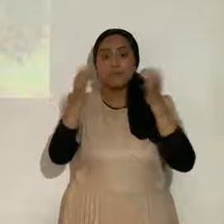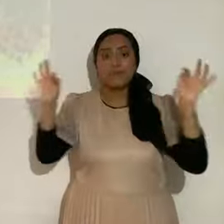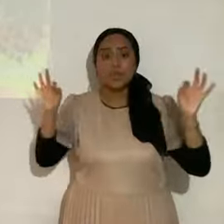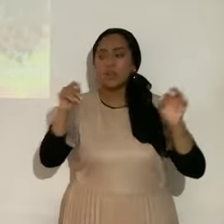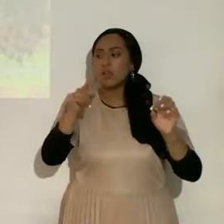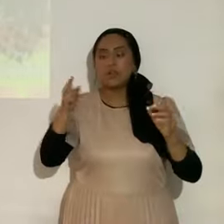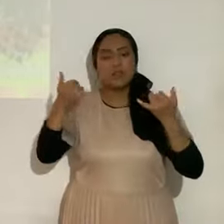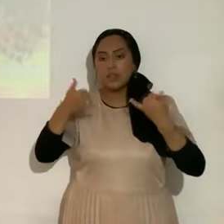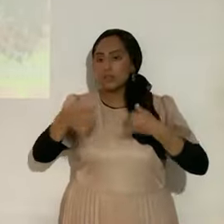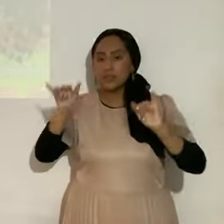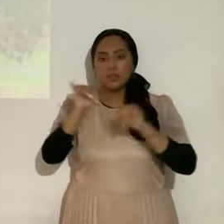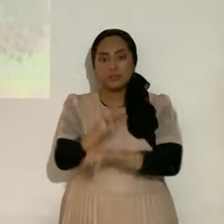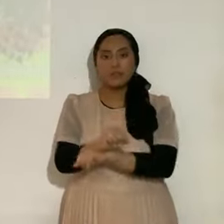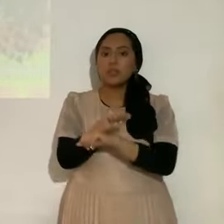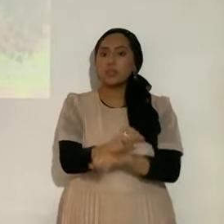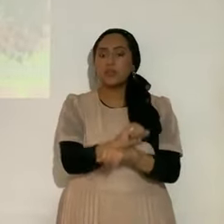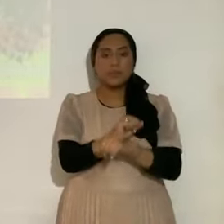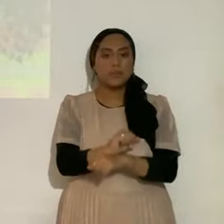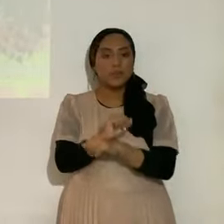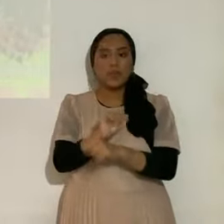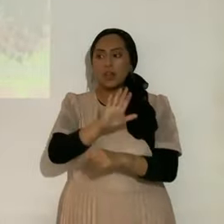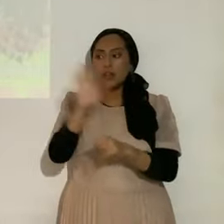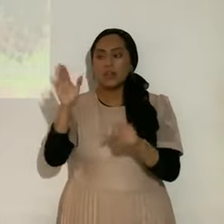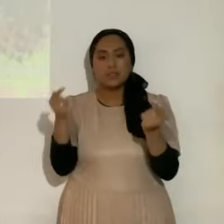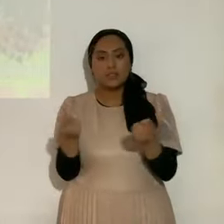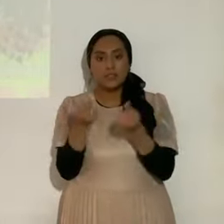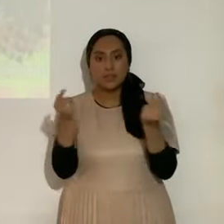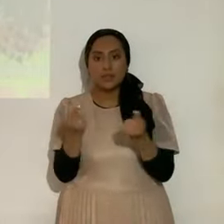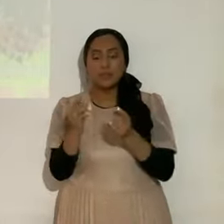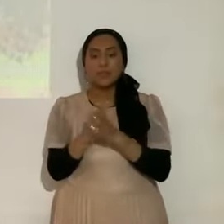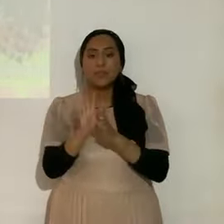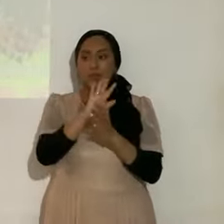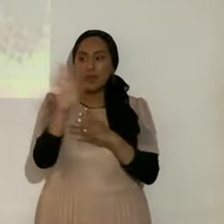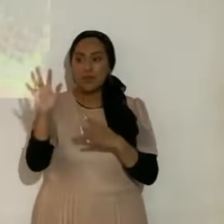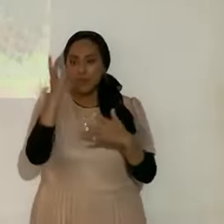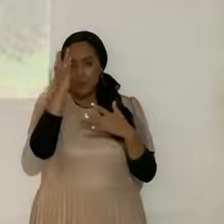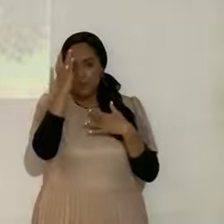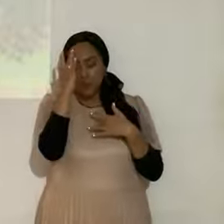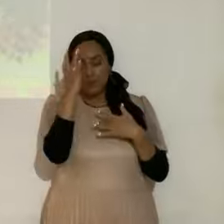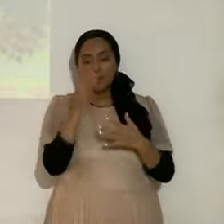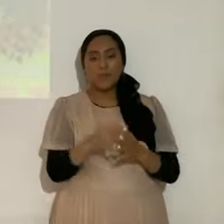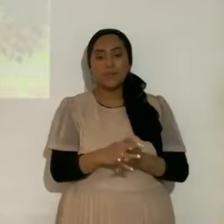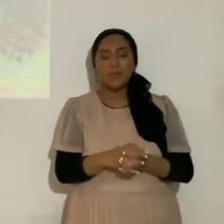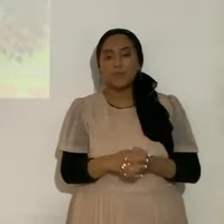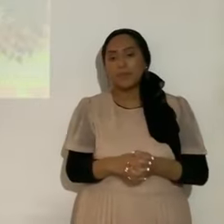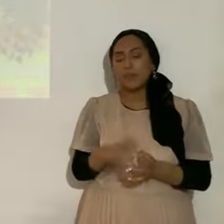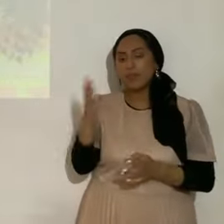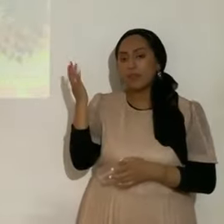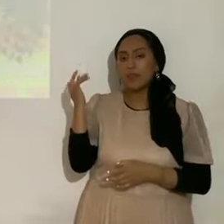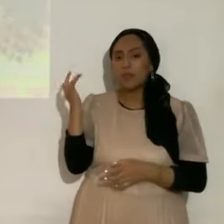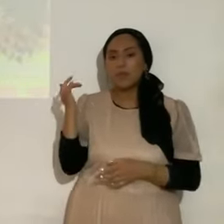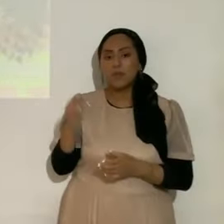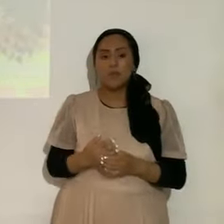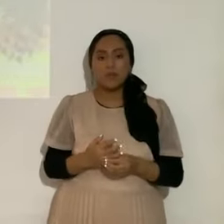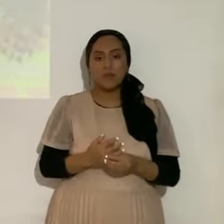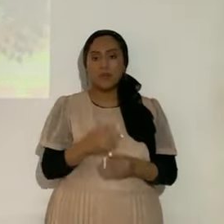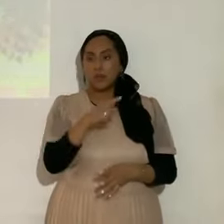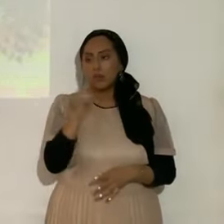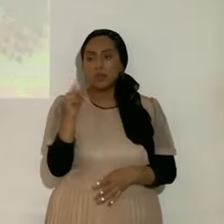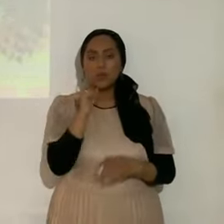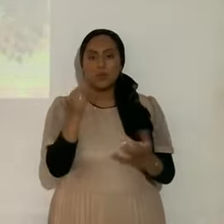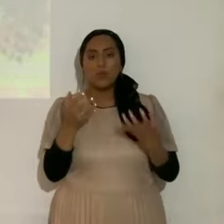siendo esclavos de su concupiscencia, de su pecado, incluso de su enfermedad, que aún no se ha ido. ¿Por qué? Porque ellos no quieren